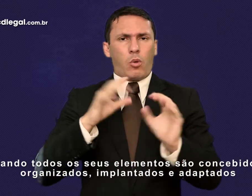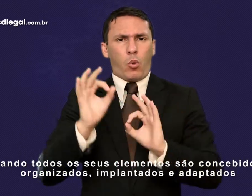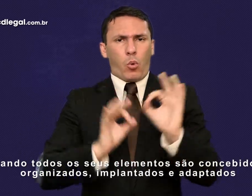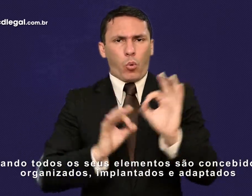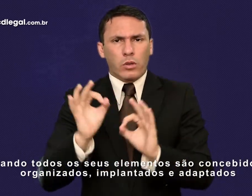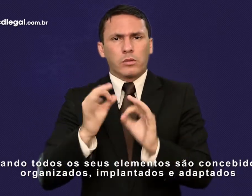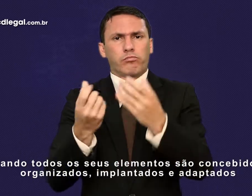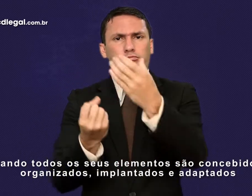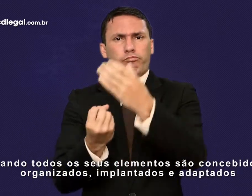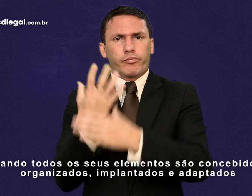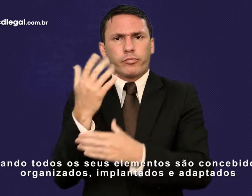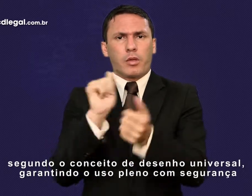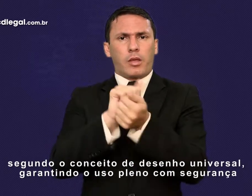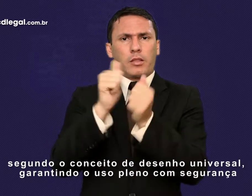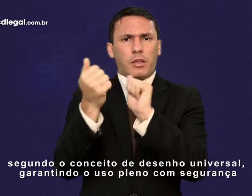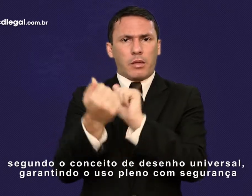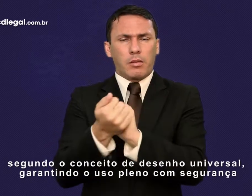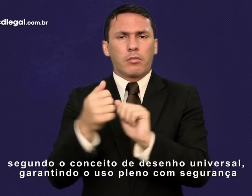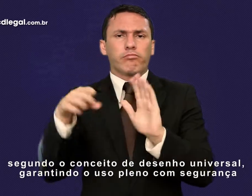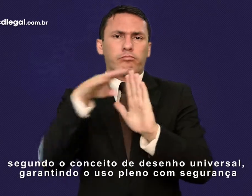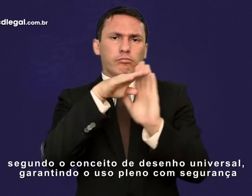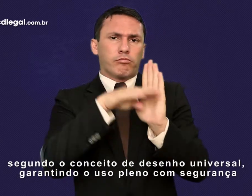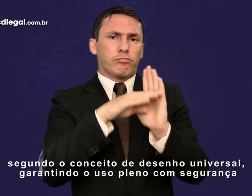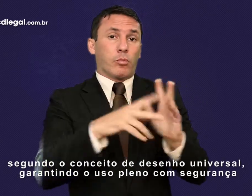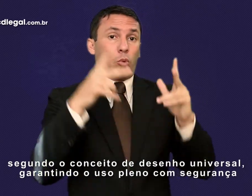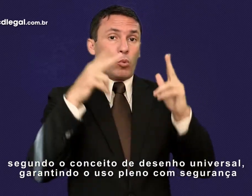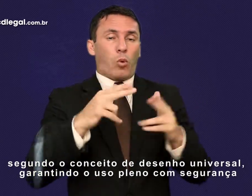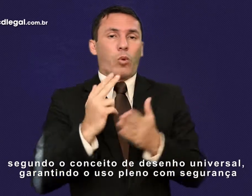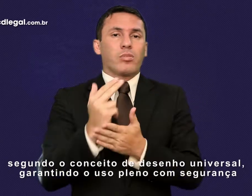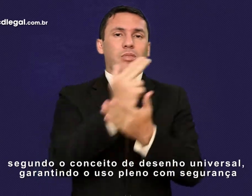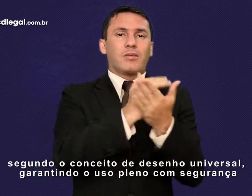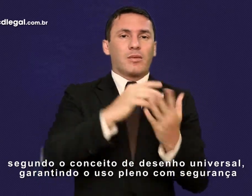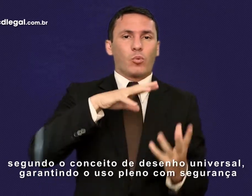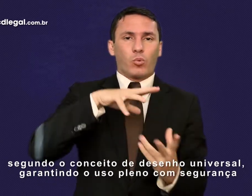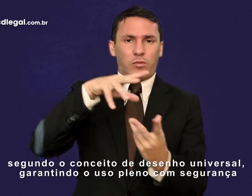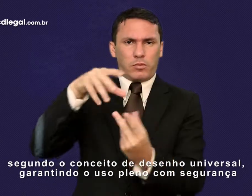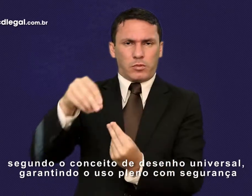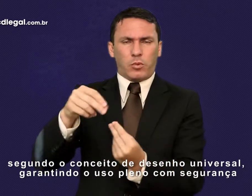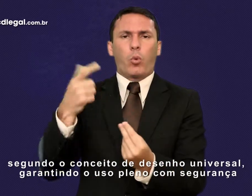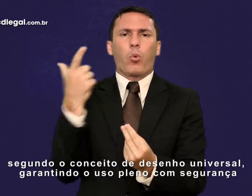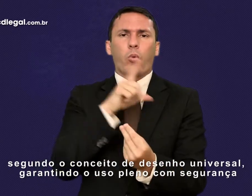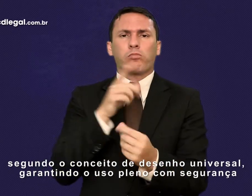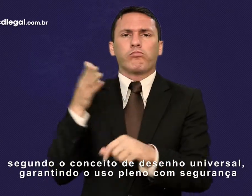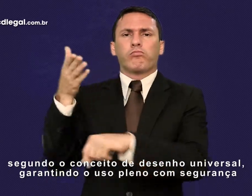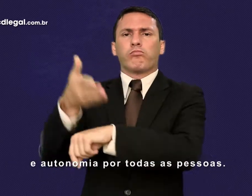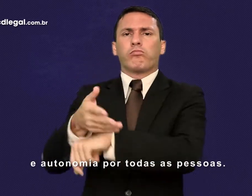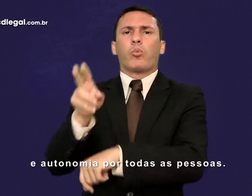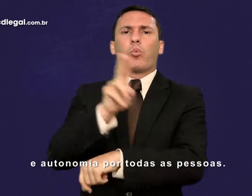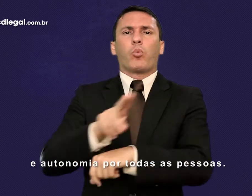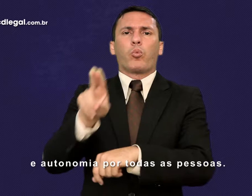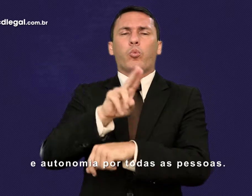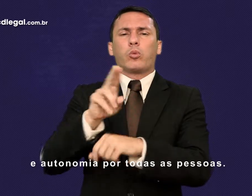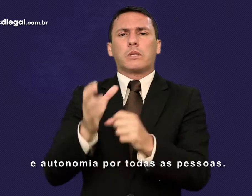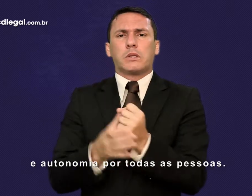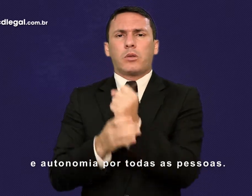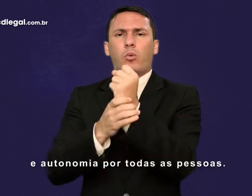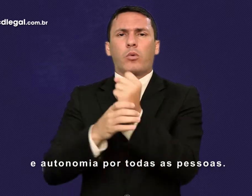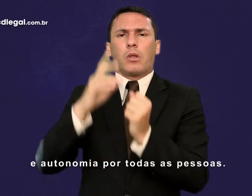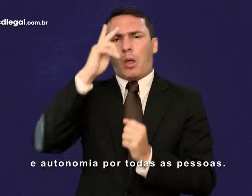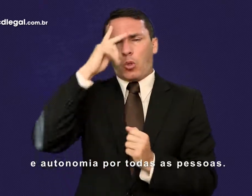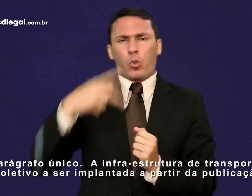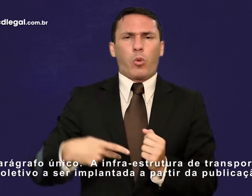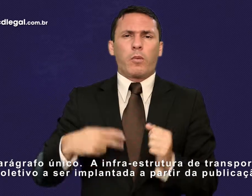organizados, implantados e adaptados segundo o conceito de desenho universal, garantindo uso pleno com segurança e autonomia por todas